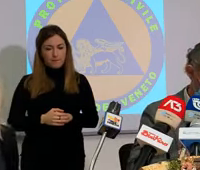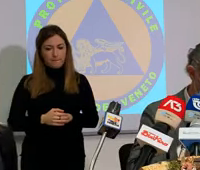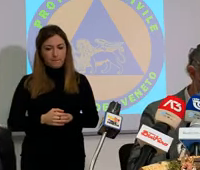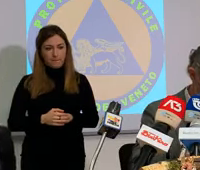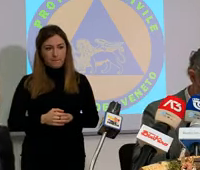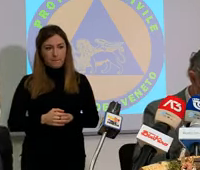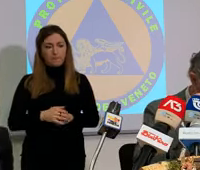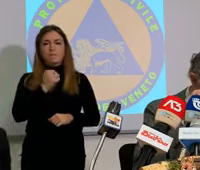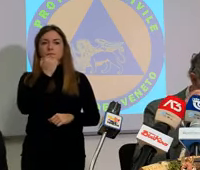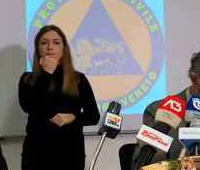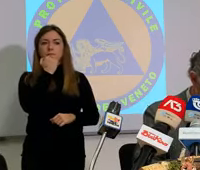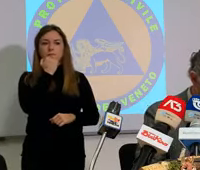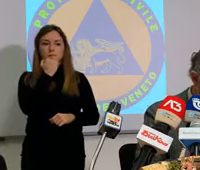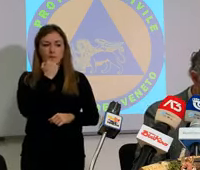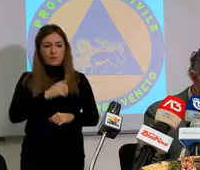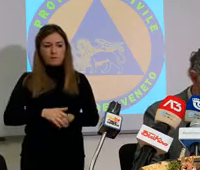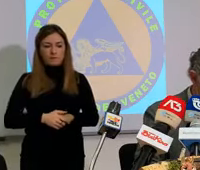scusate